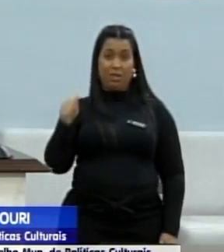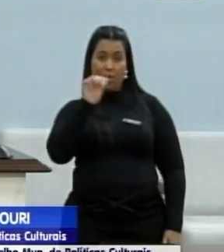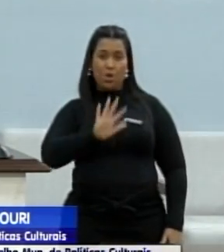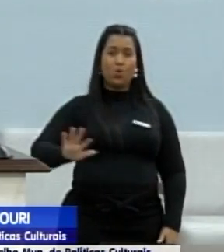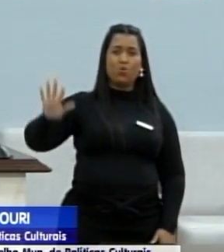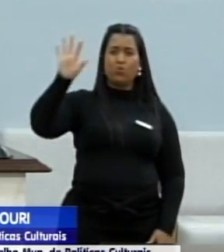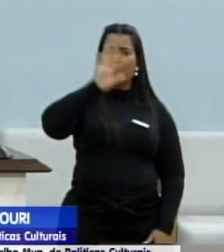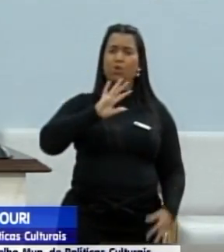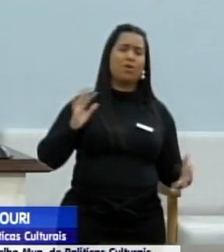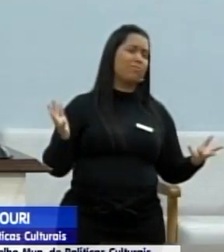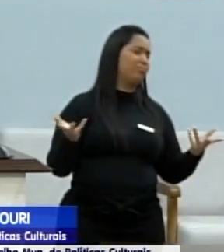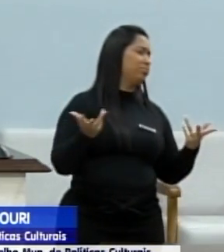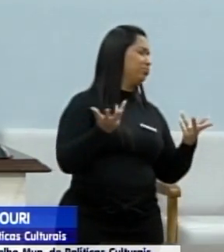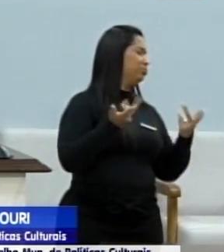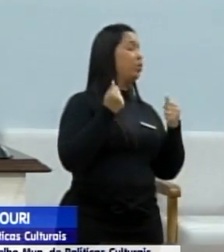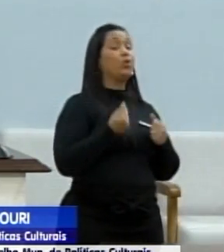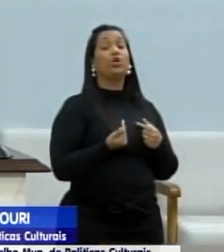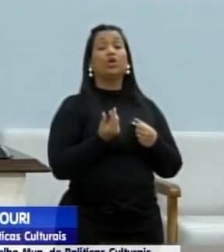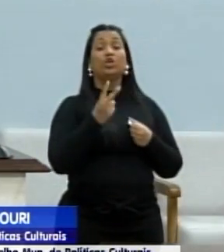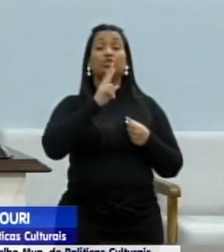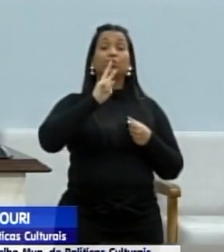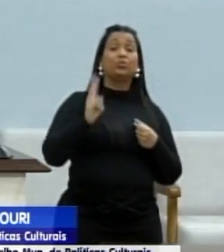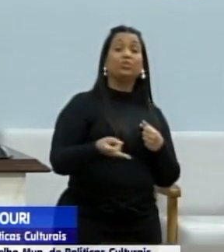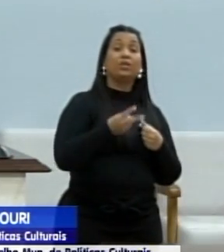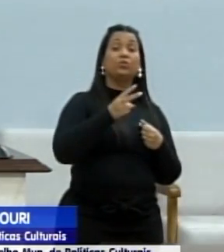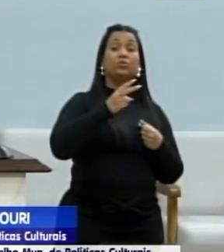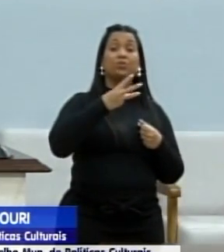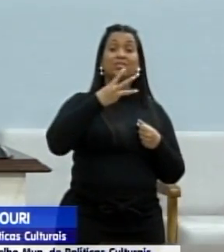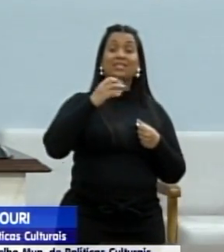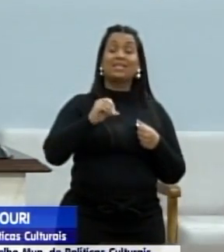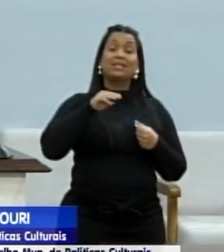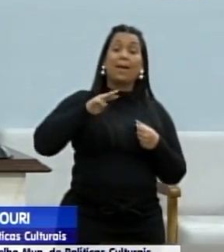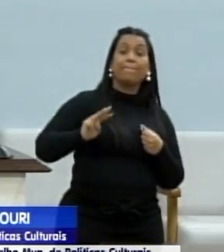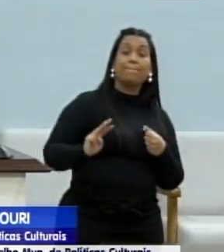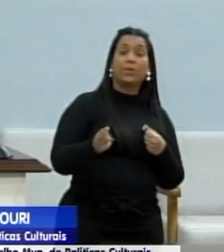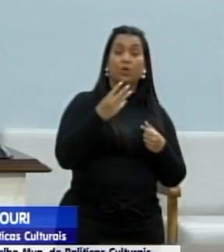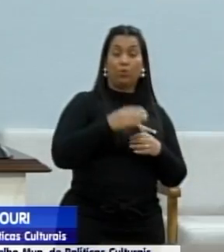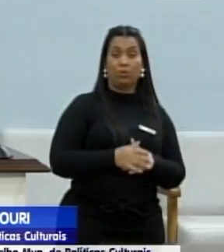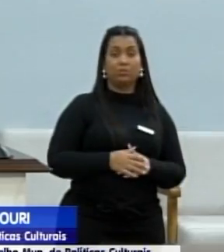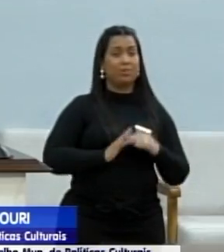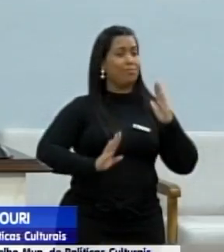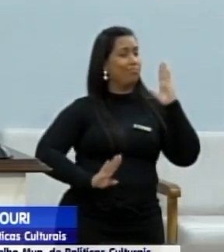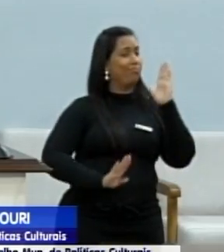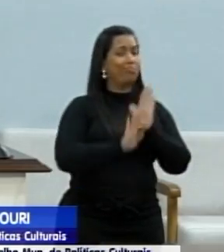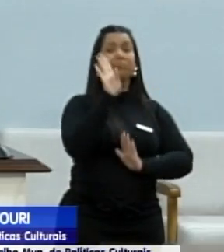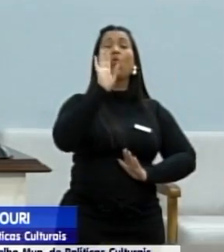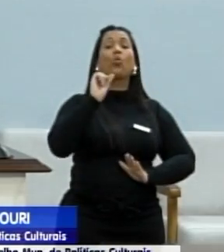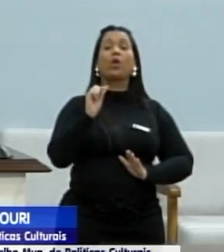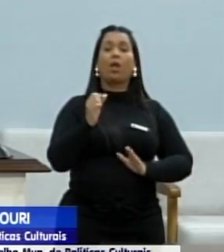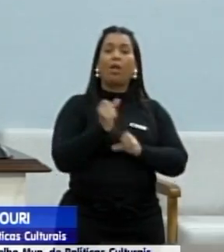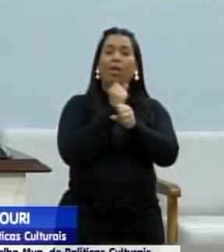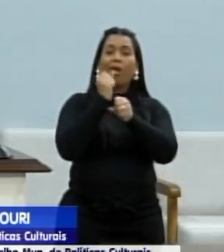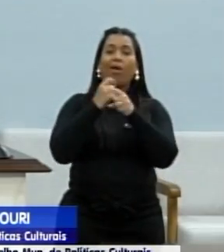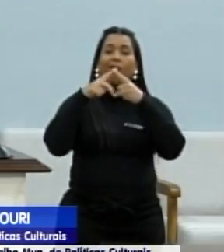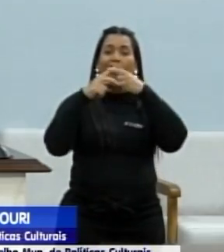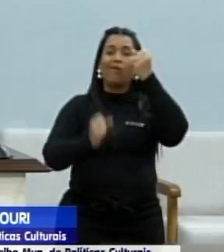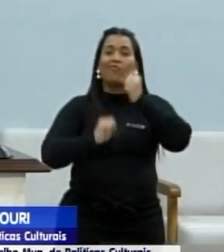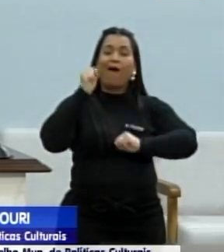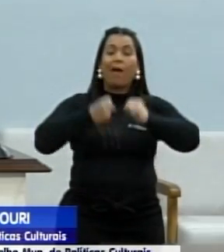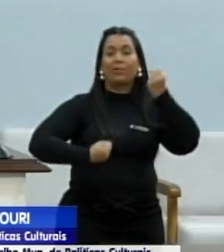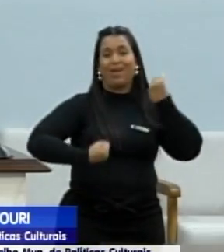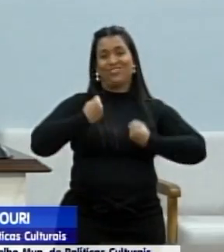Isso é uma riqueza de 230 bilhões. Isso supera a indústria automobilística. Então, a cultura, ela